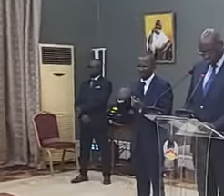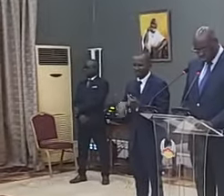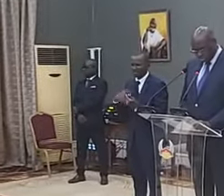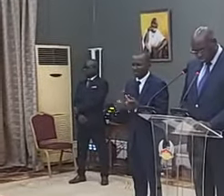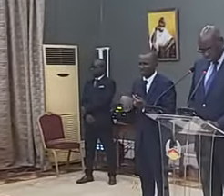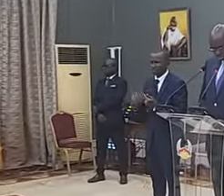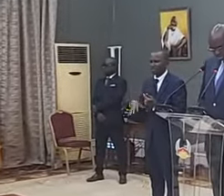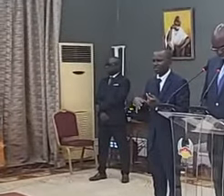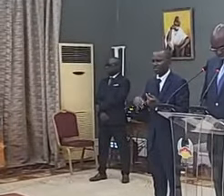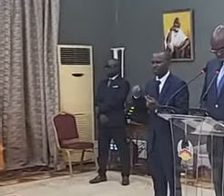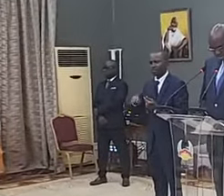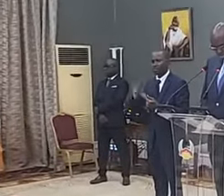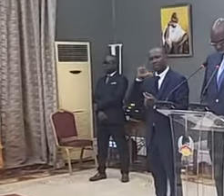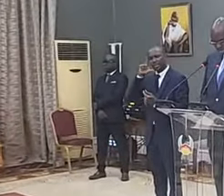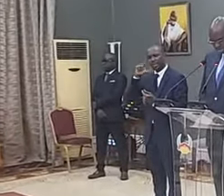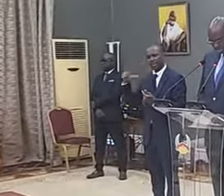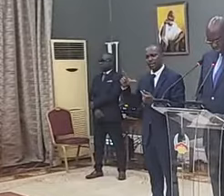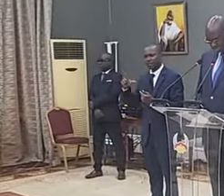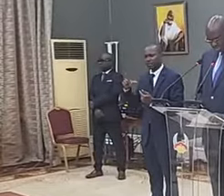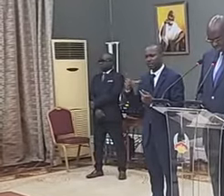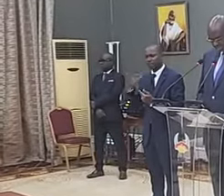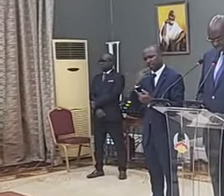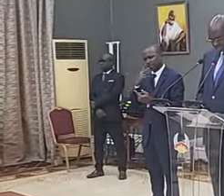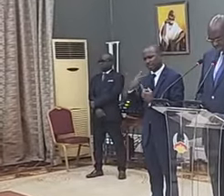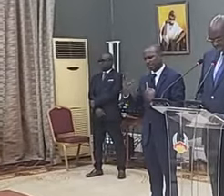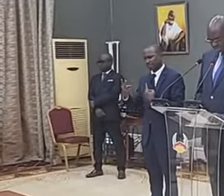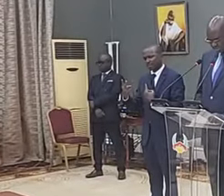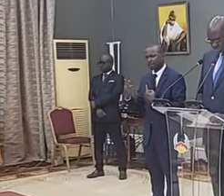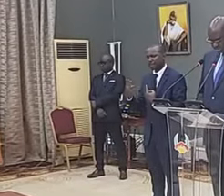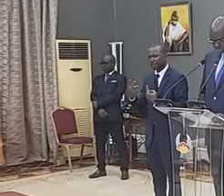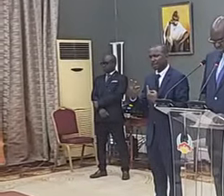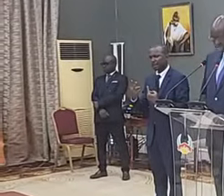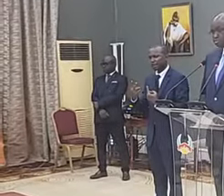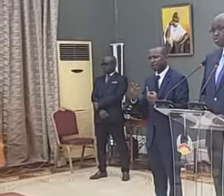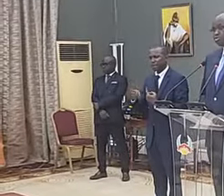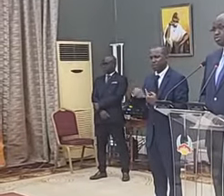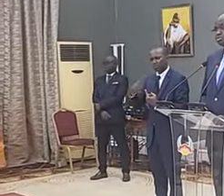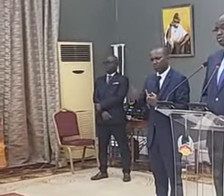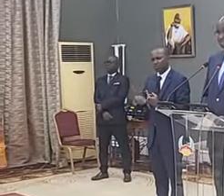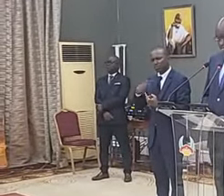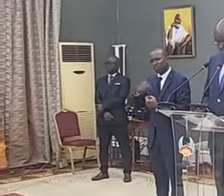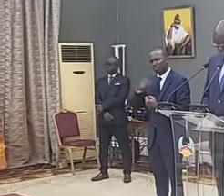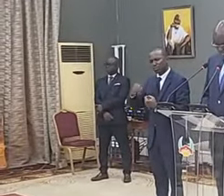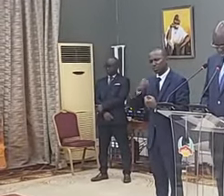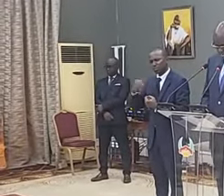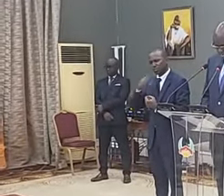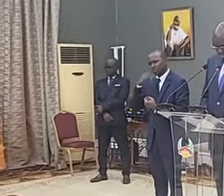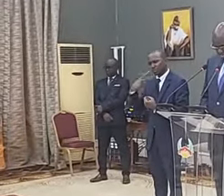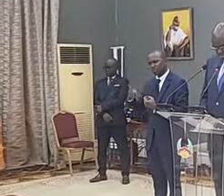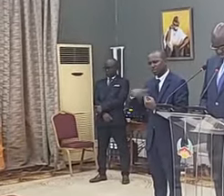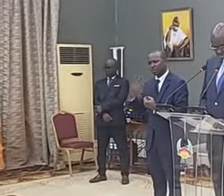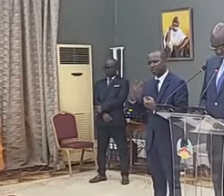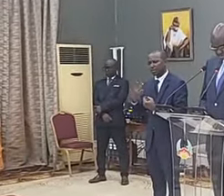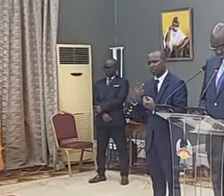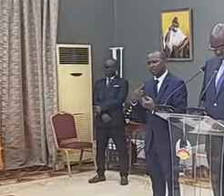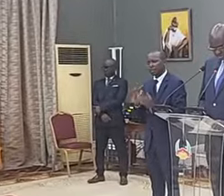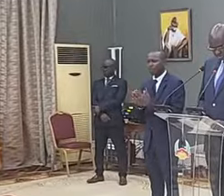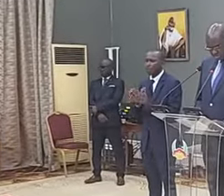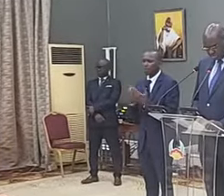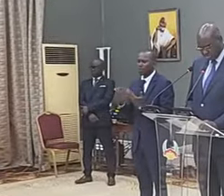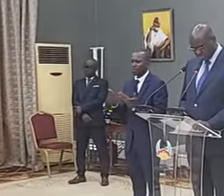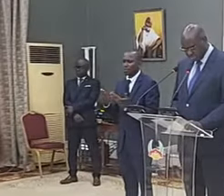socioeconómicas, o país continuará a empreender cada vez mais esforços com vista a prosseguir